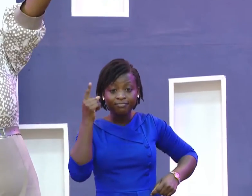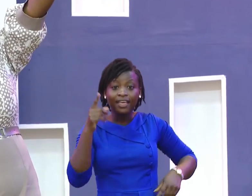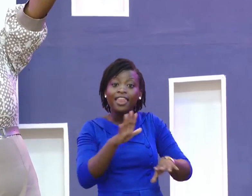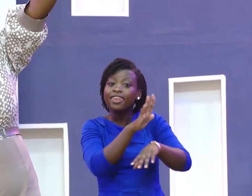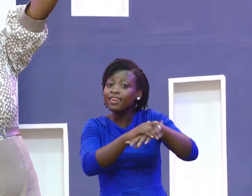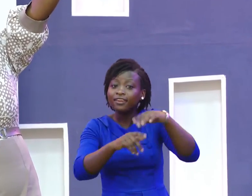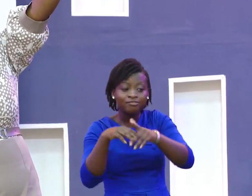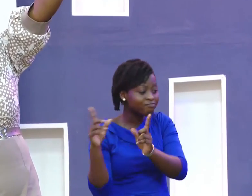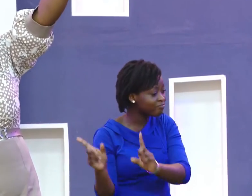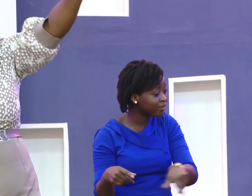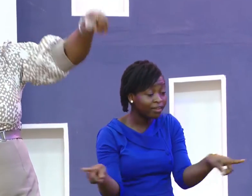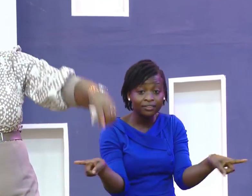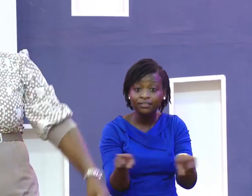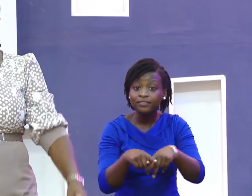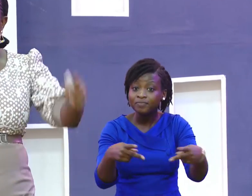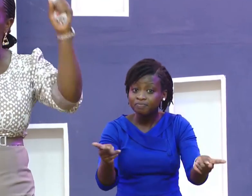Tabanga yo